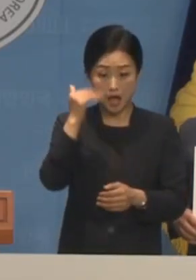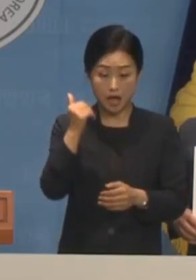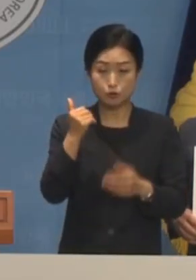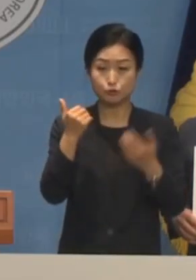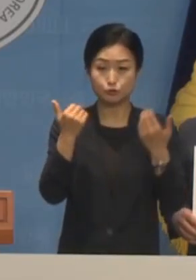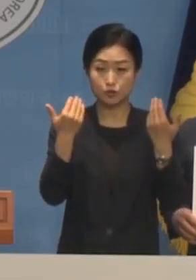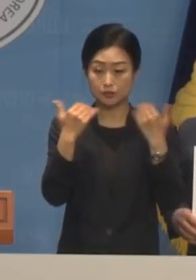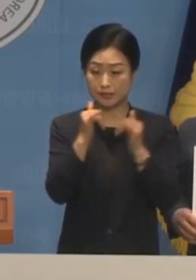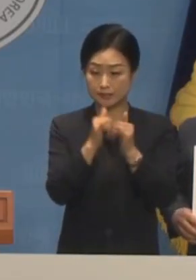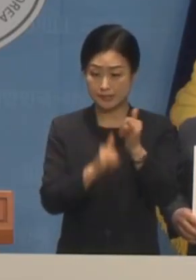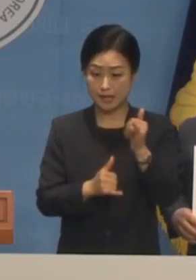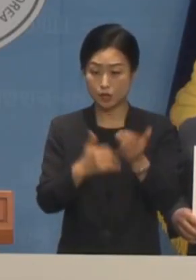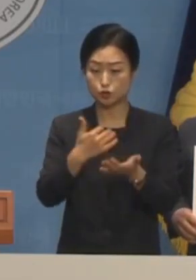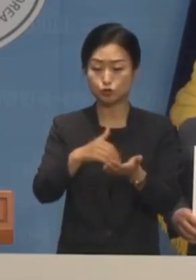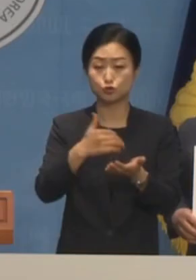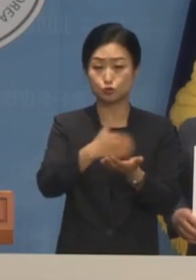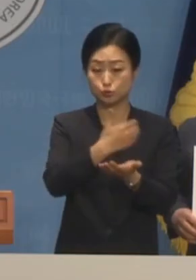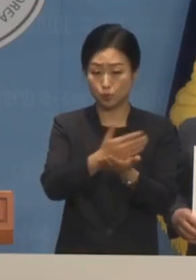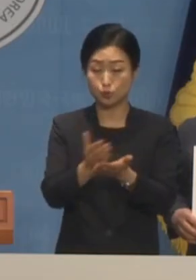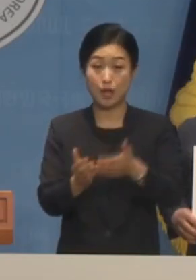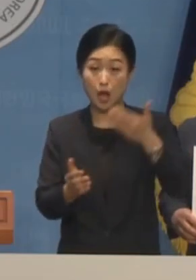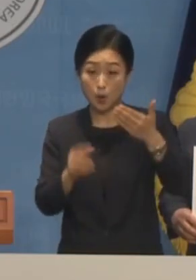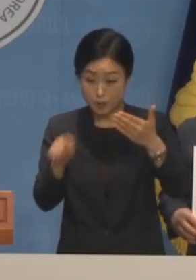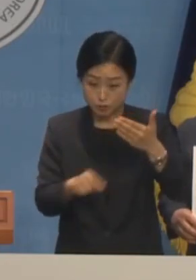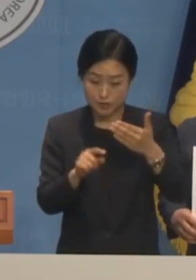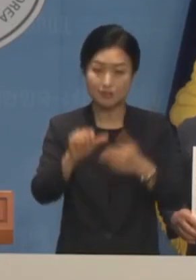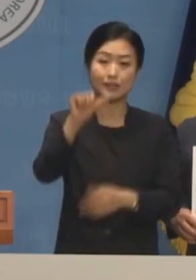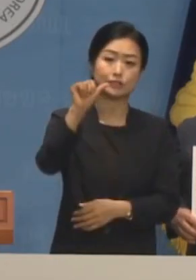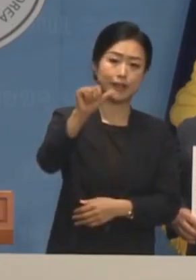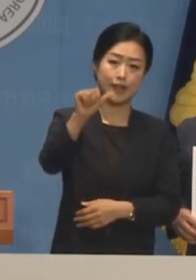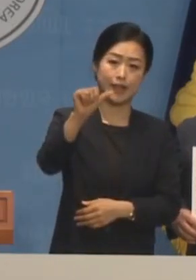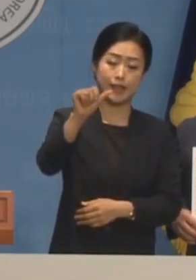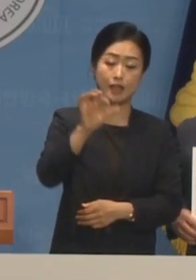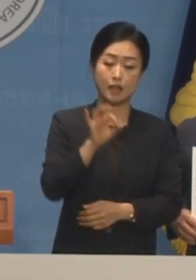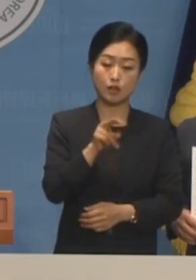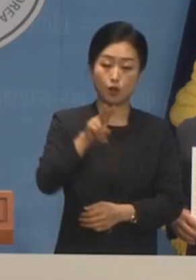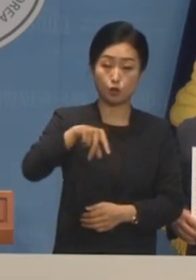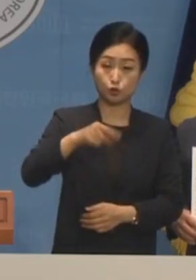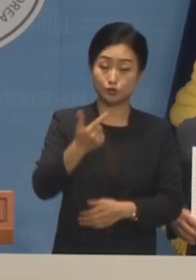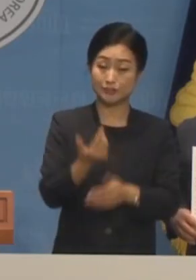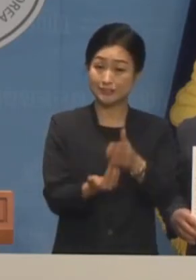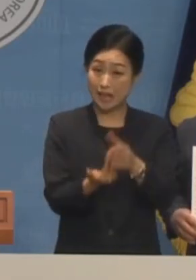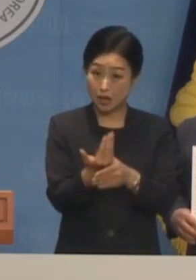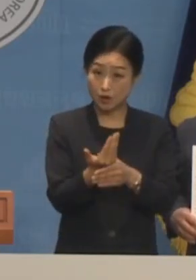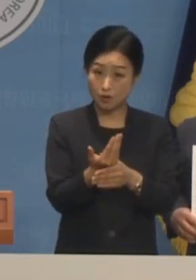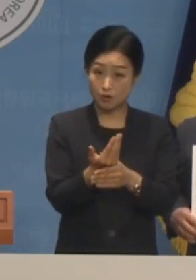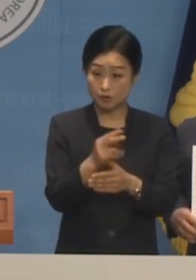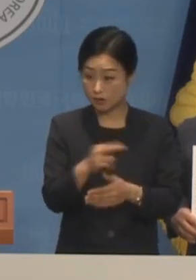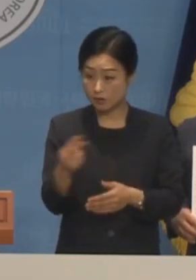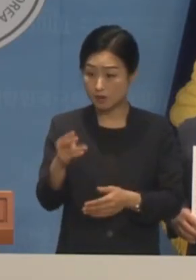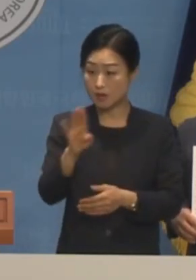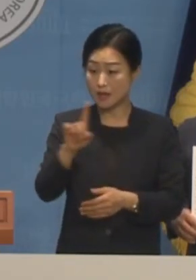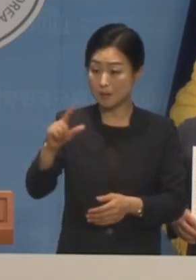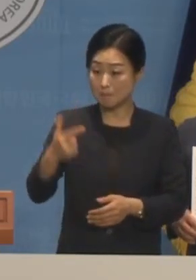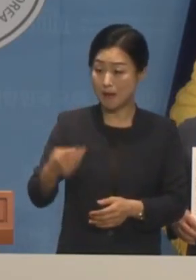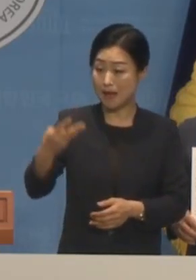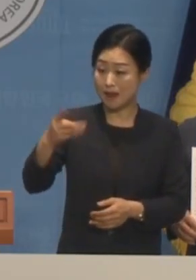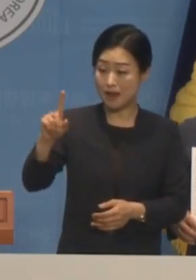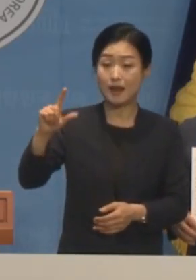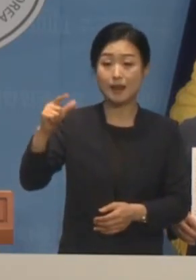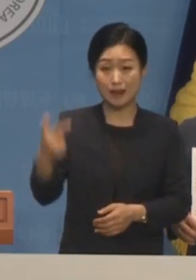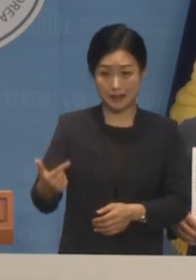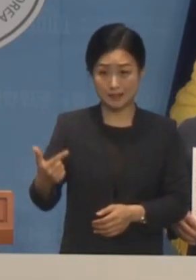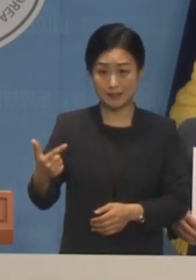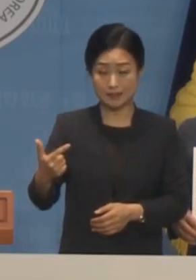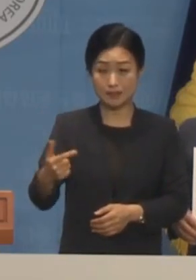교과서 아홉 종 중 다섯 종이 여순 사건을 반란으로 규정하며이를